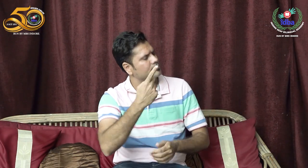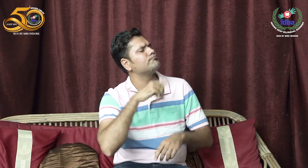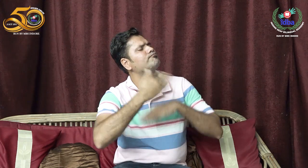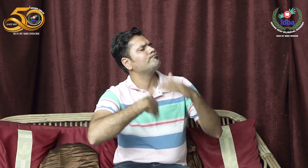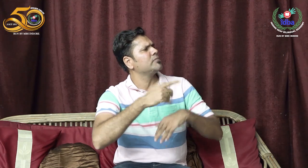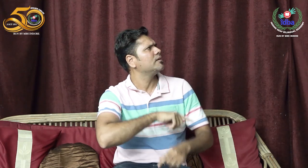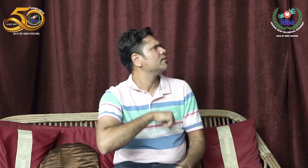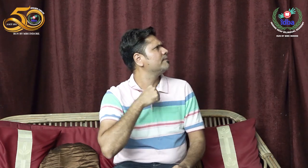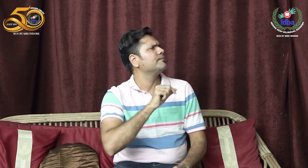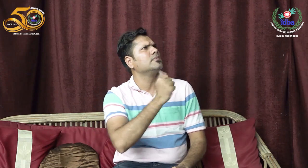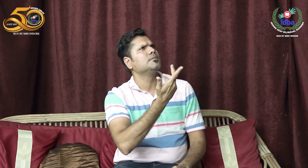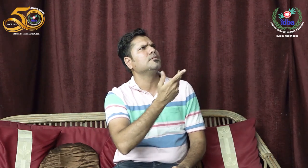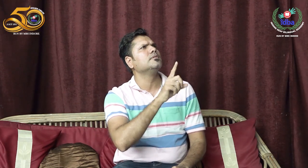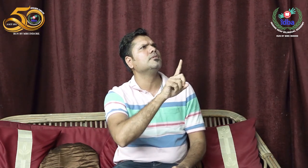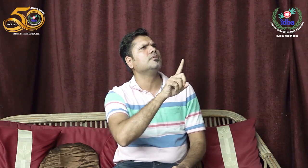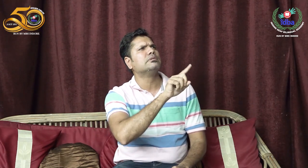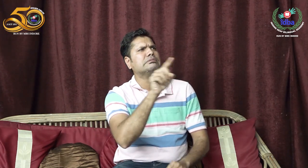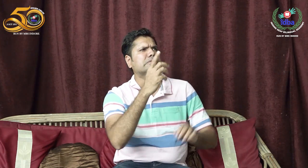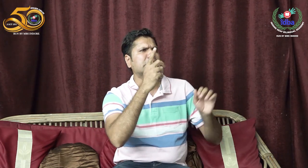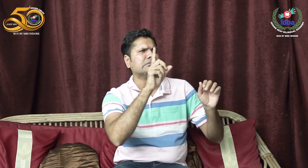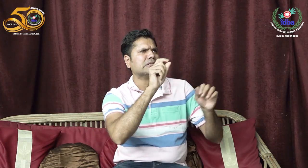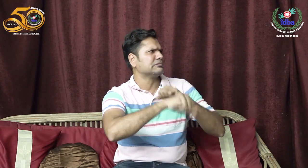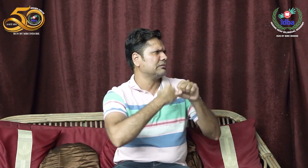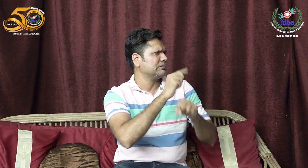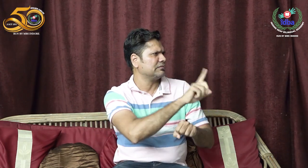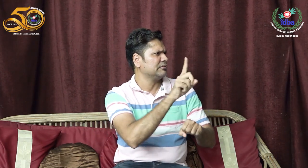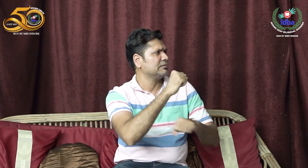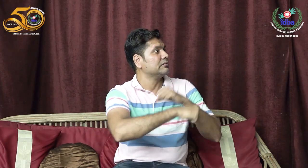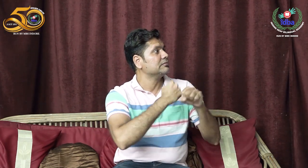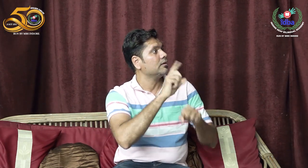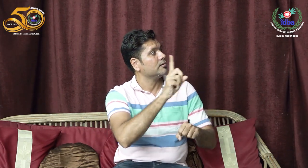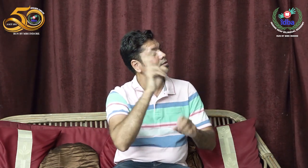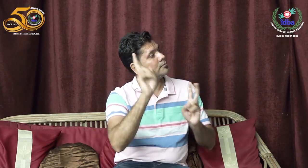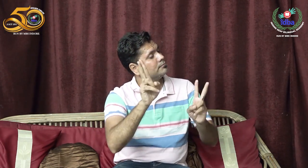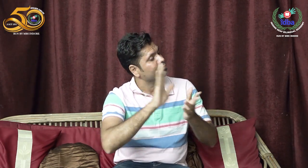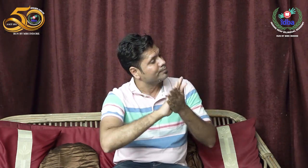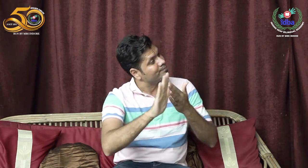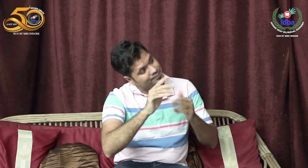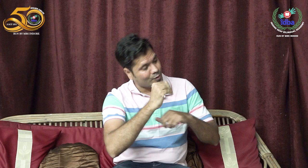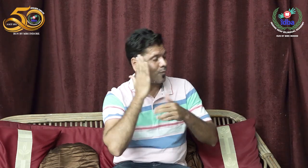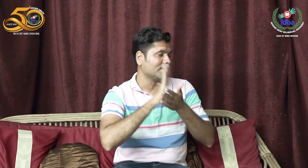जी पहले मैं हॉस्टल में रहता था, बट फिर शायद कुछ टाइम बाद मैं हॉस्टल में